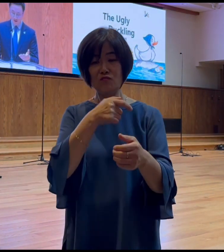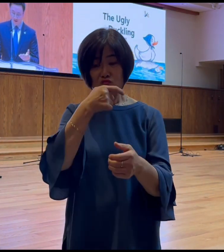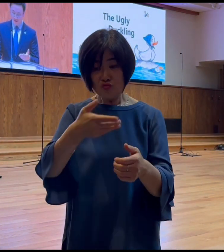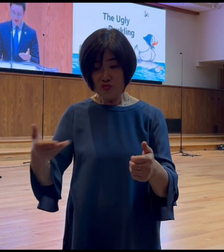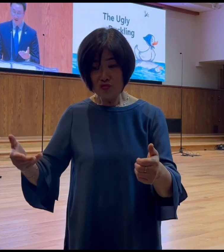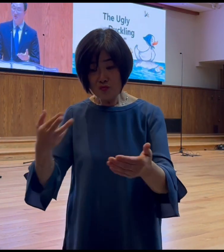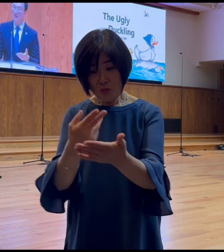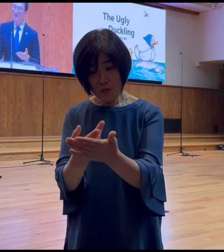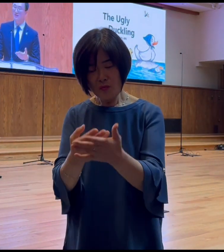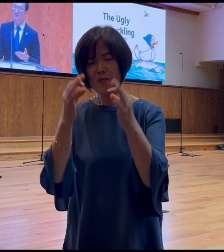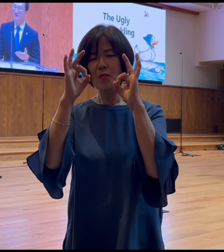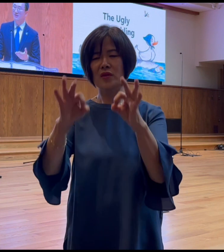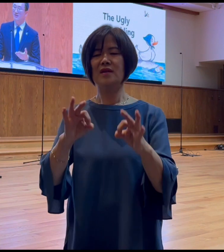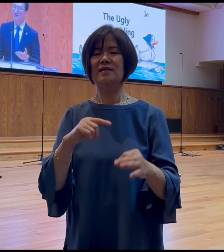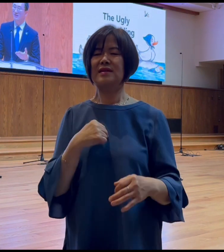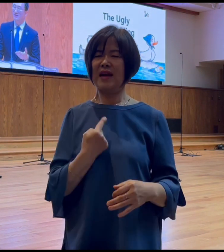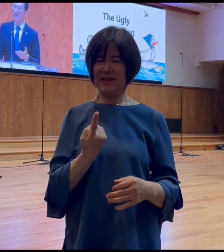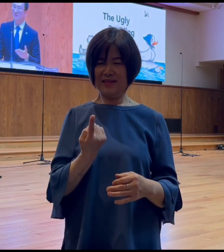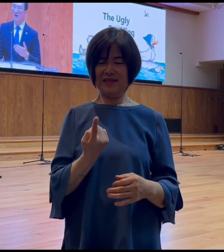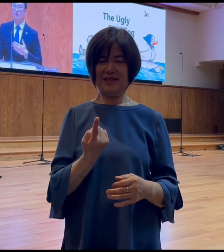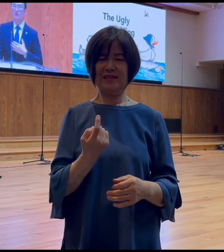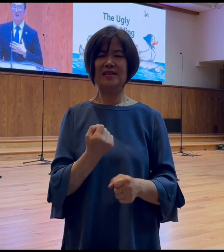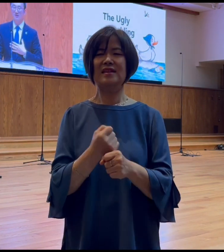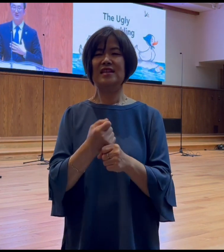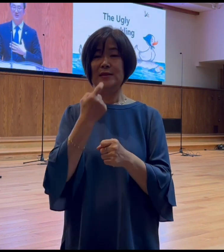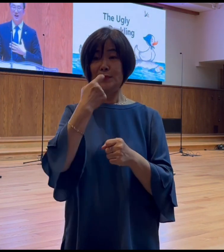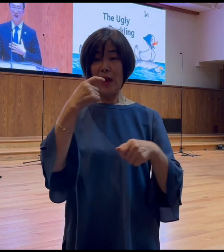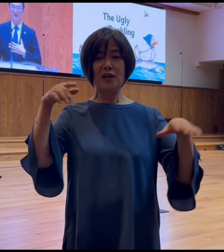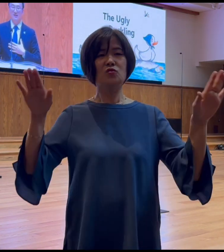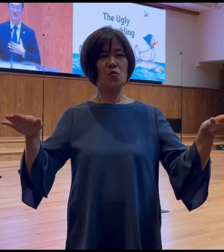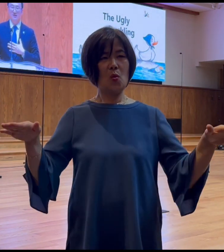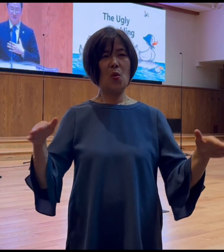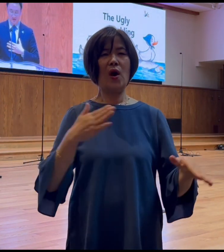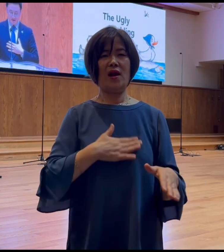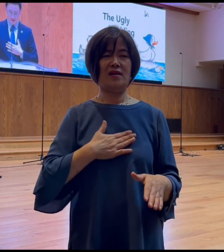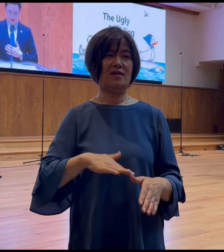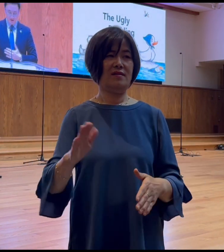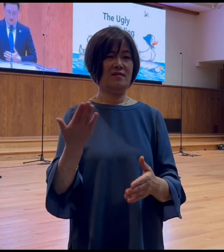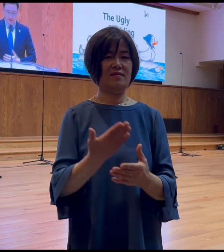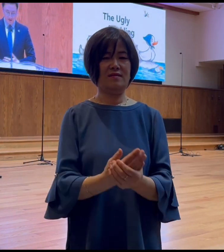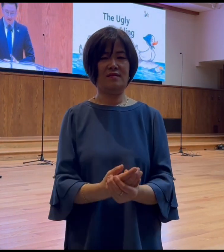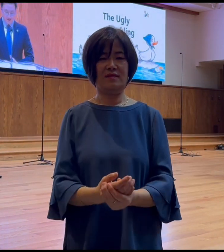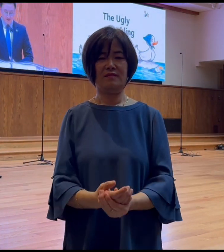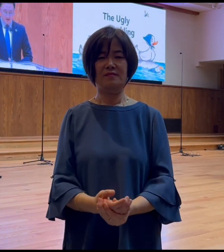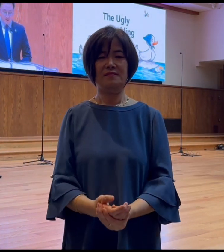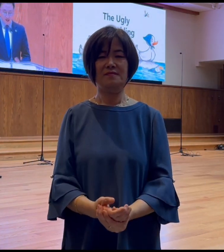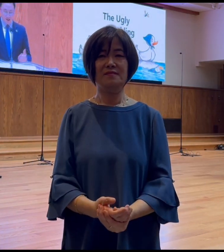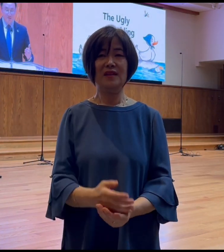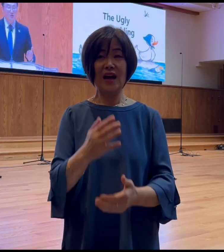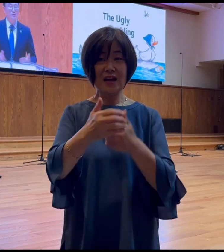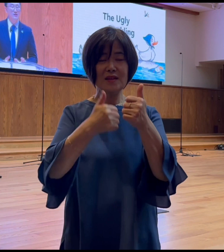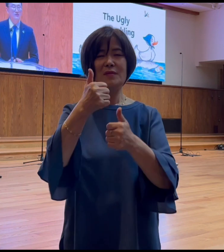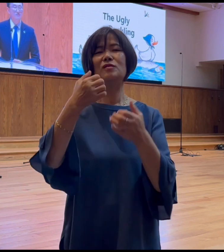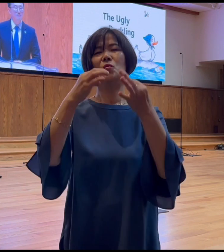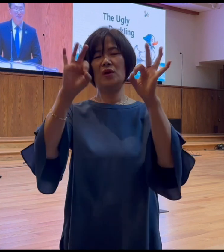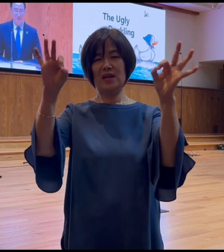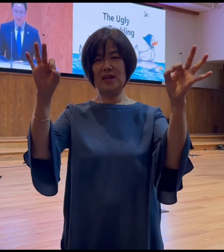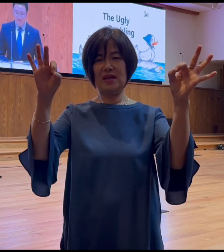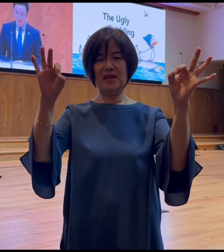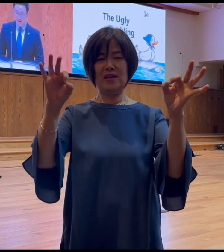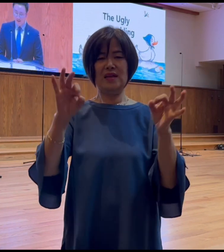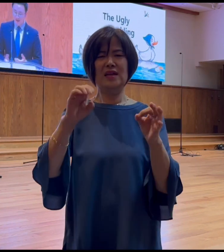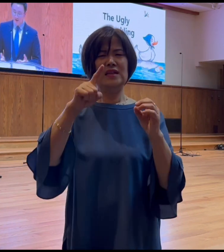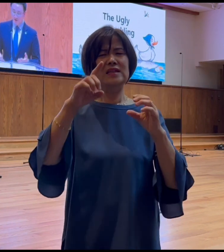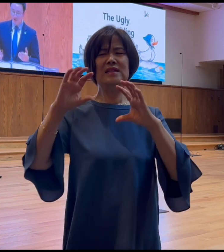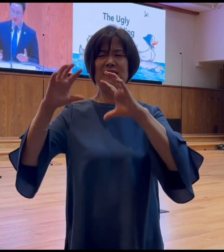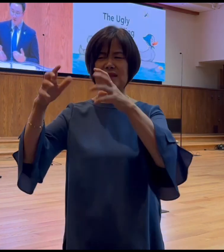바라봅니다. 그제서야 자신이 백조라는 것을 알게 되죠. 여러분, 하나님의 소리는